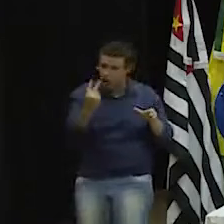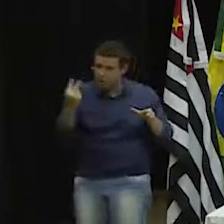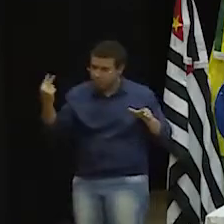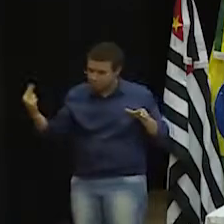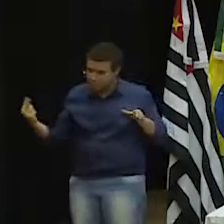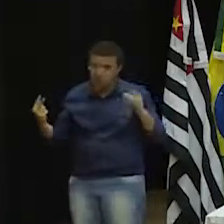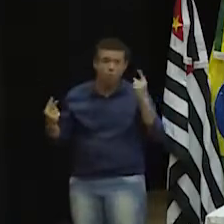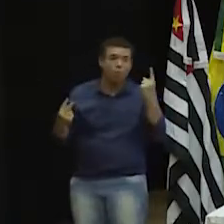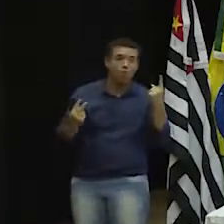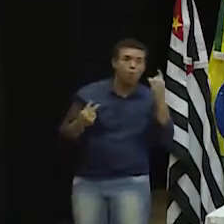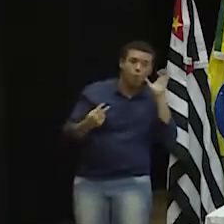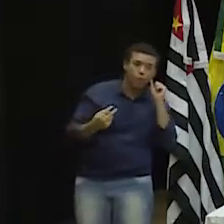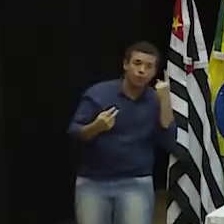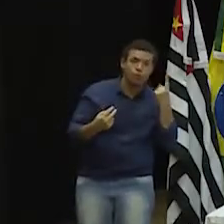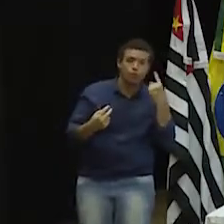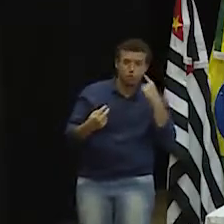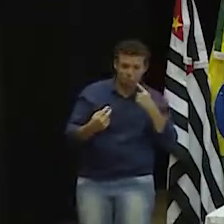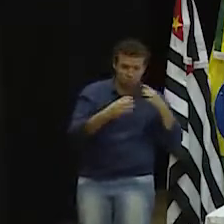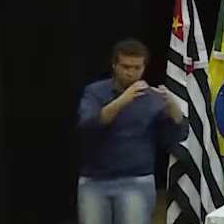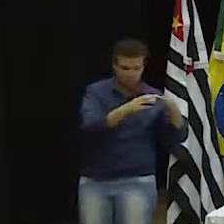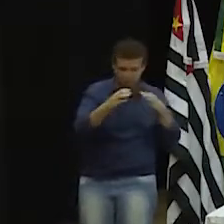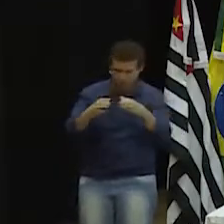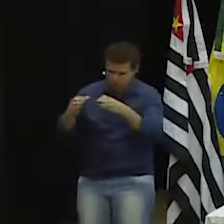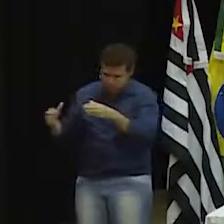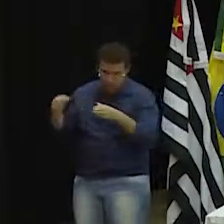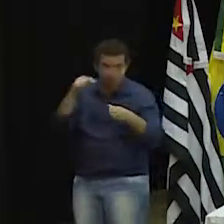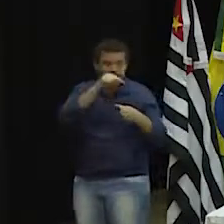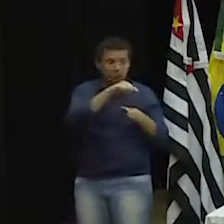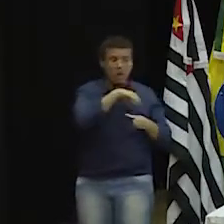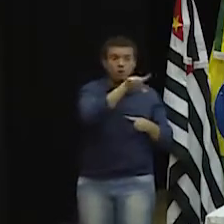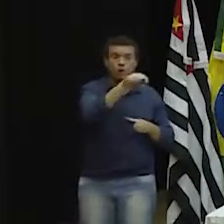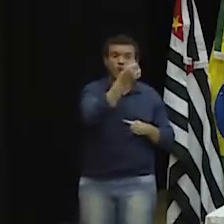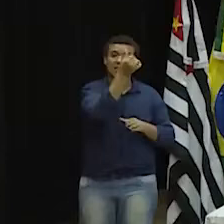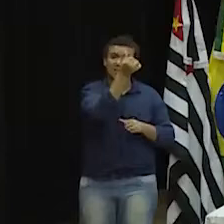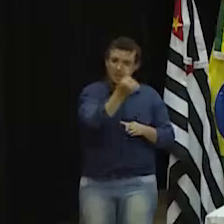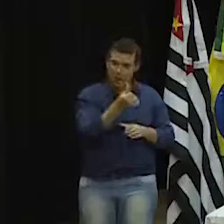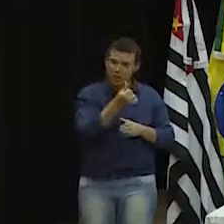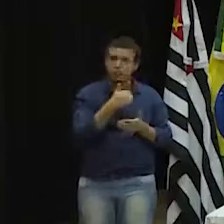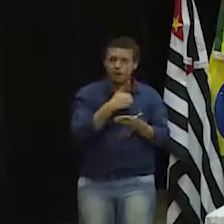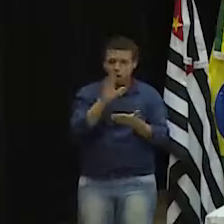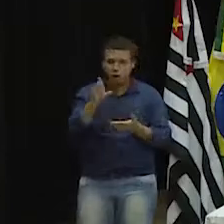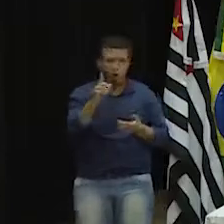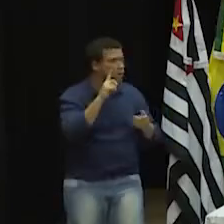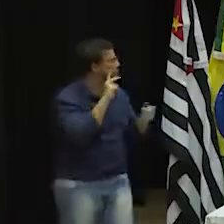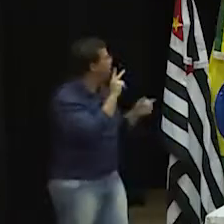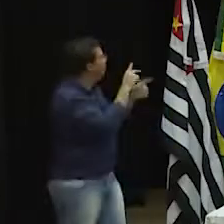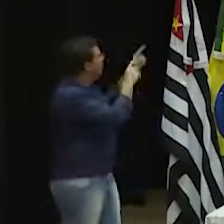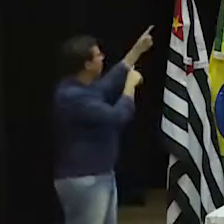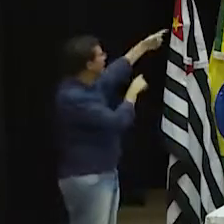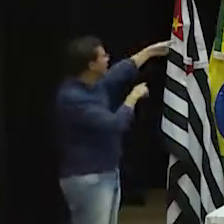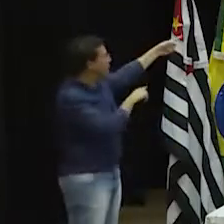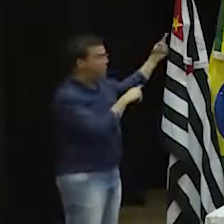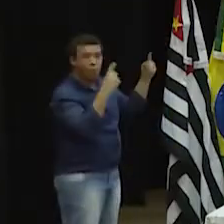2 histórias de cada modelo. Então, para cada história, eu vou apresentar aqui para